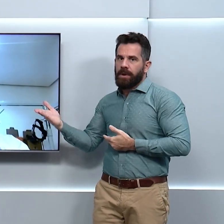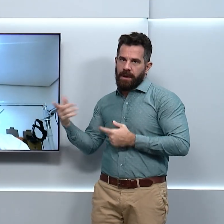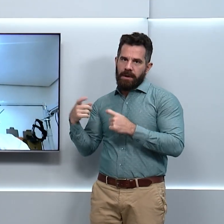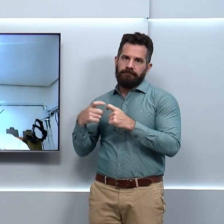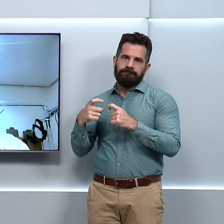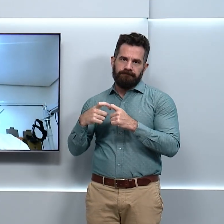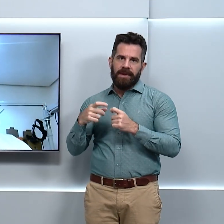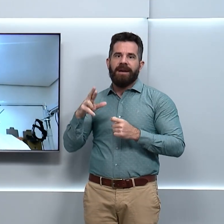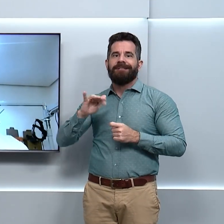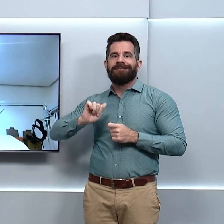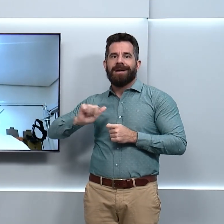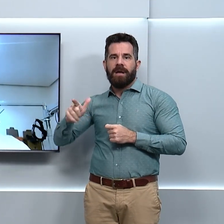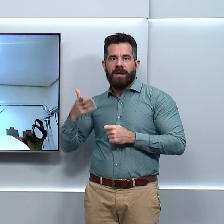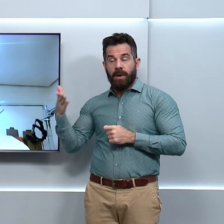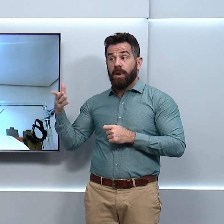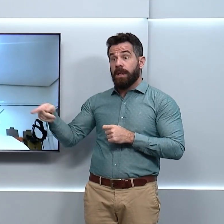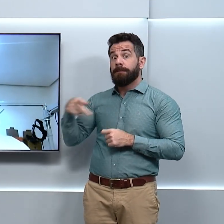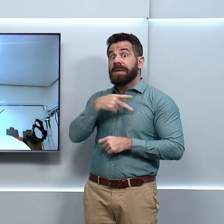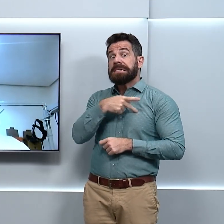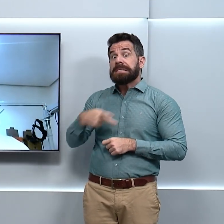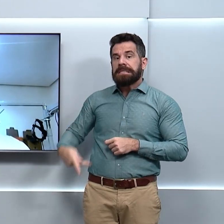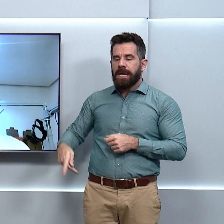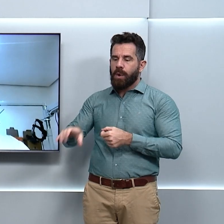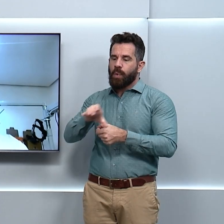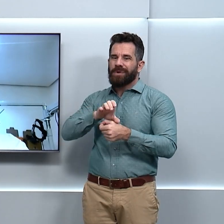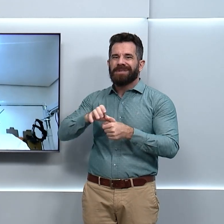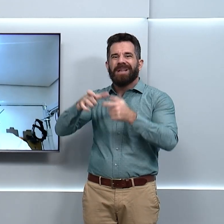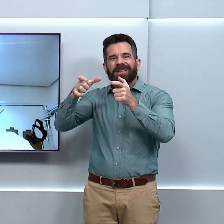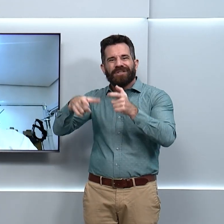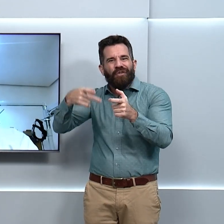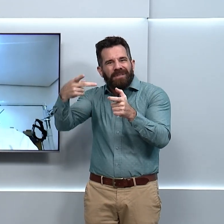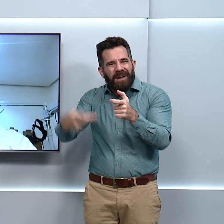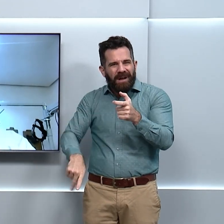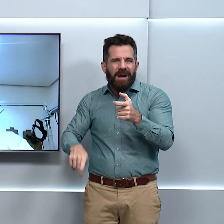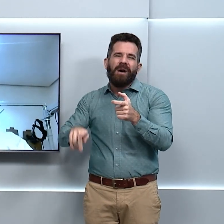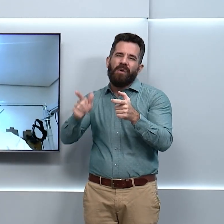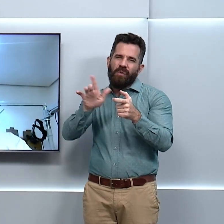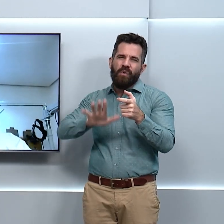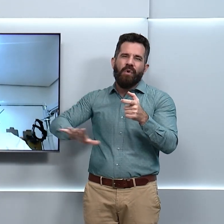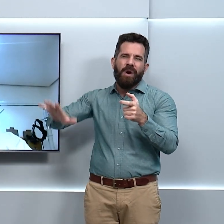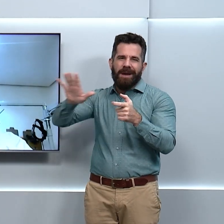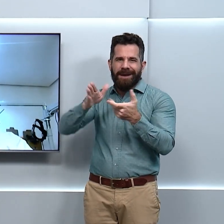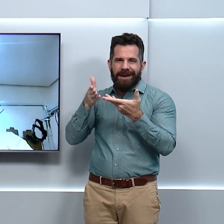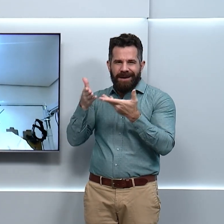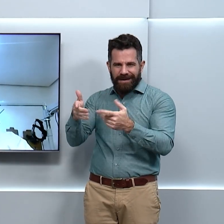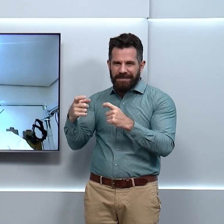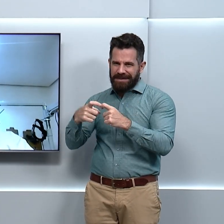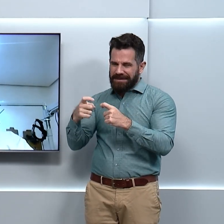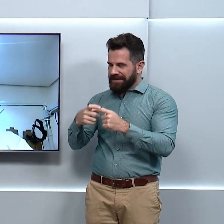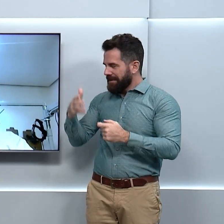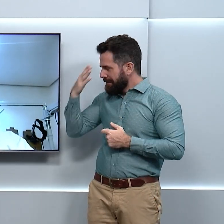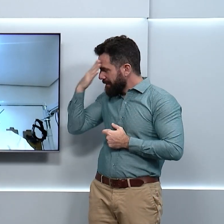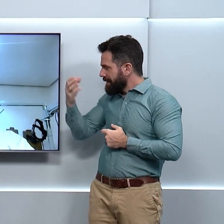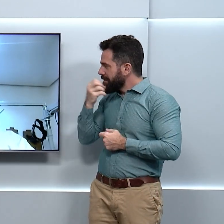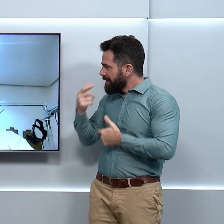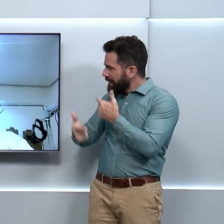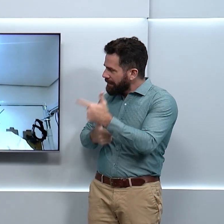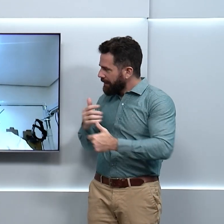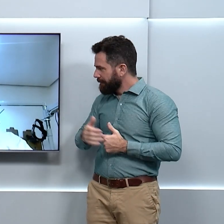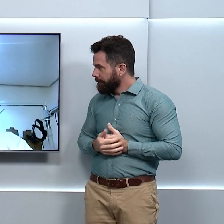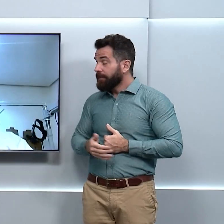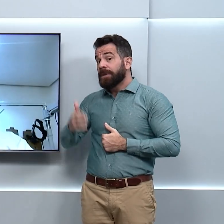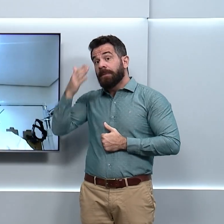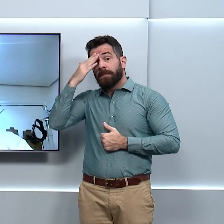Rafael Cardoso Martinez, presidente do Conselho Regional de Medicina de Goiás. Muito obrigada, doutor. Bom trabalho. Obrigado, Camila